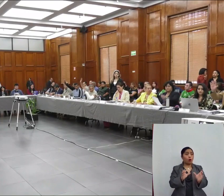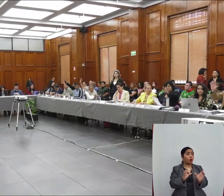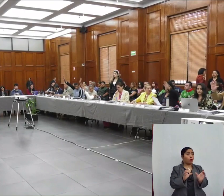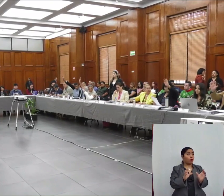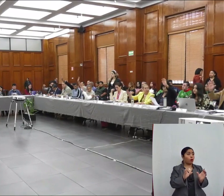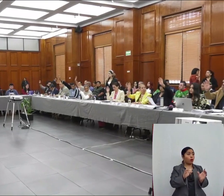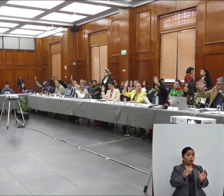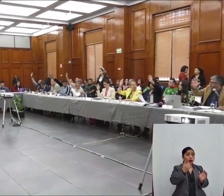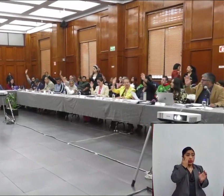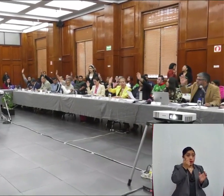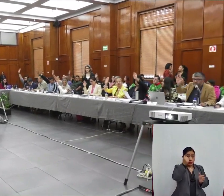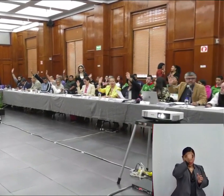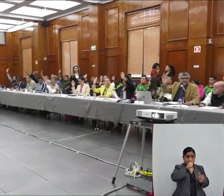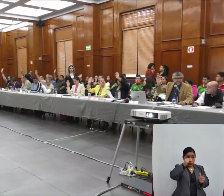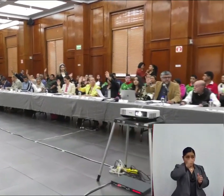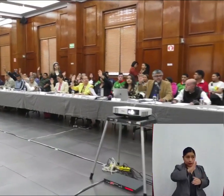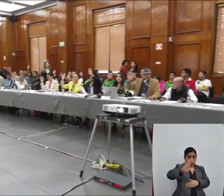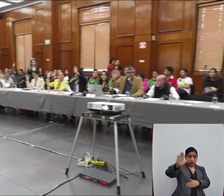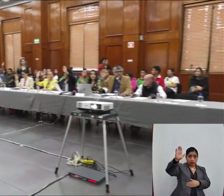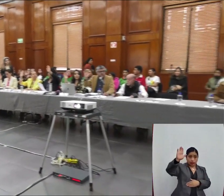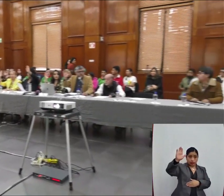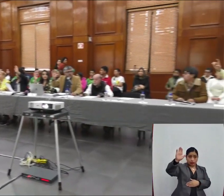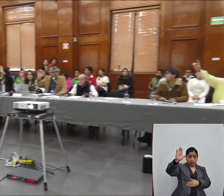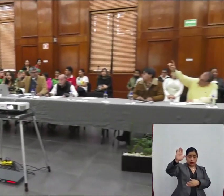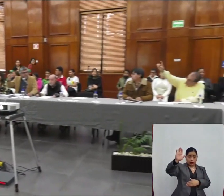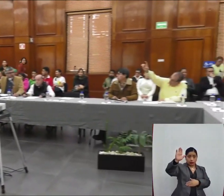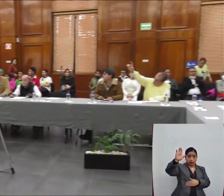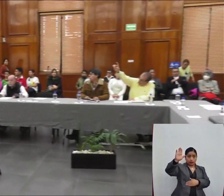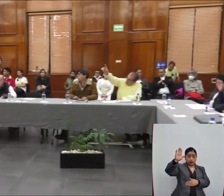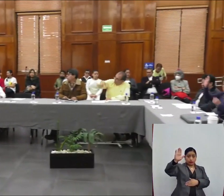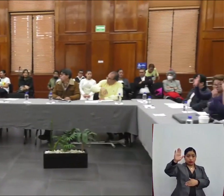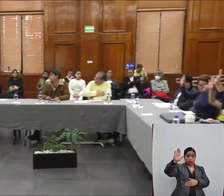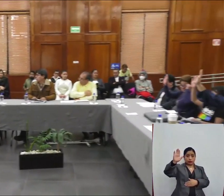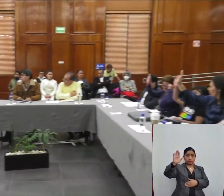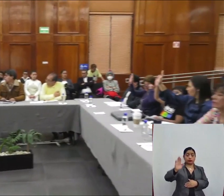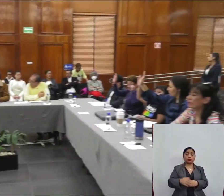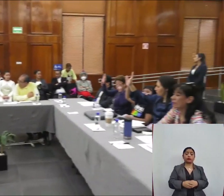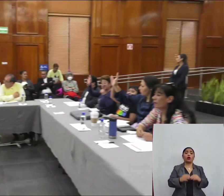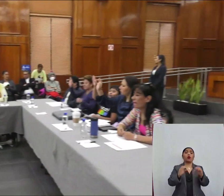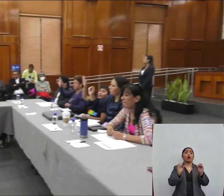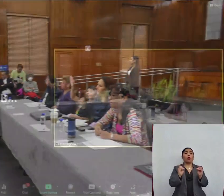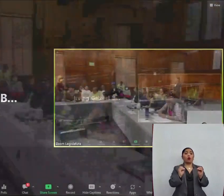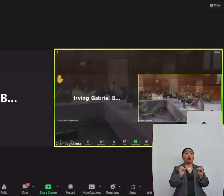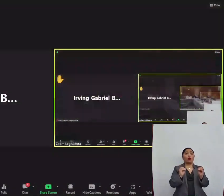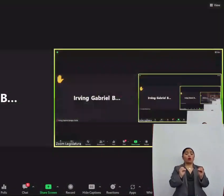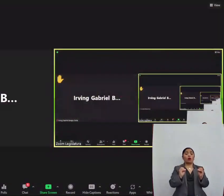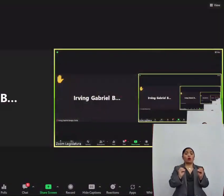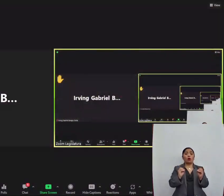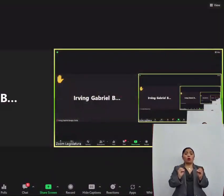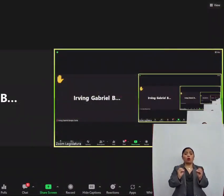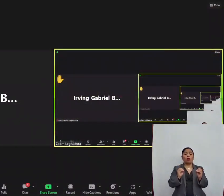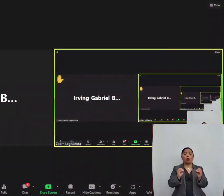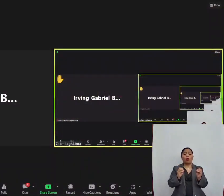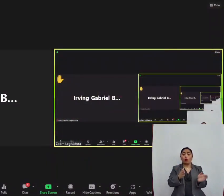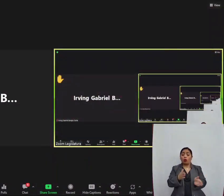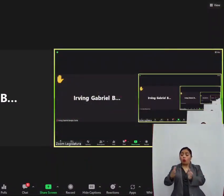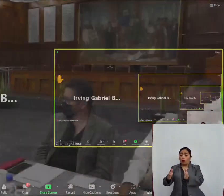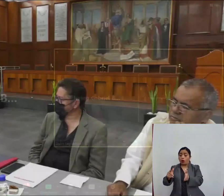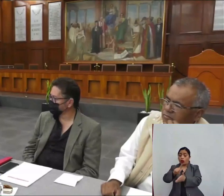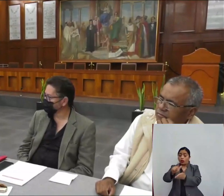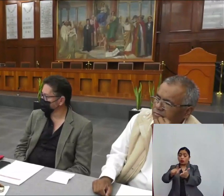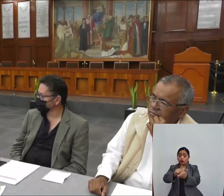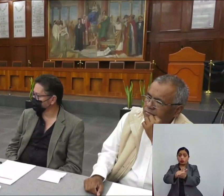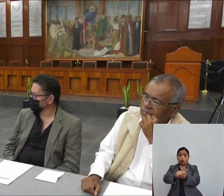quieran esta modalidad, ¿ok? O el de lectura, el texto